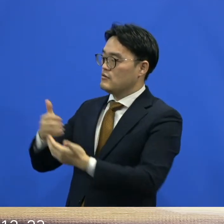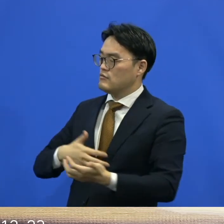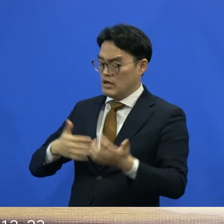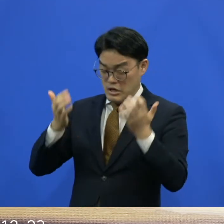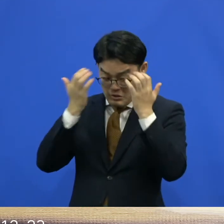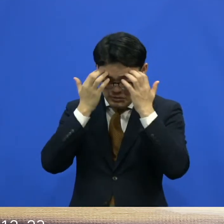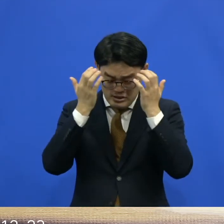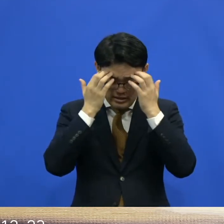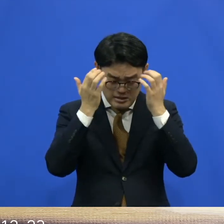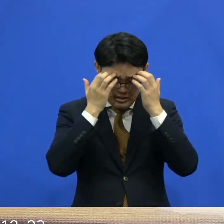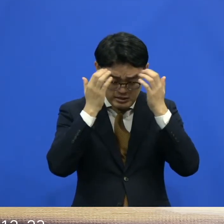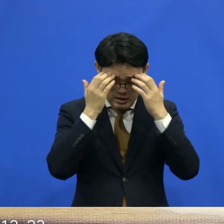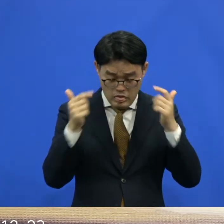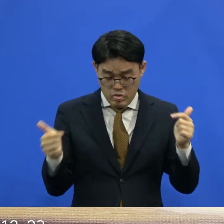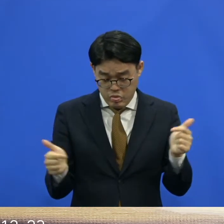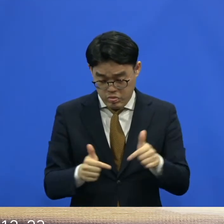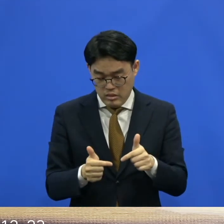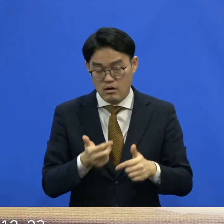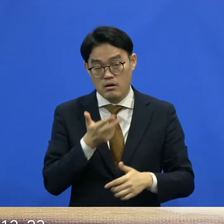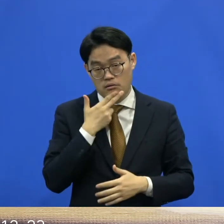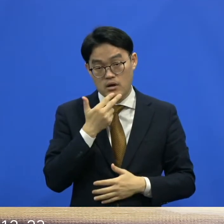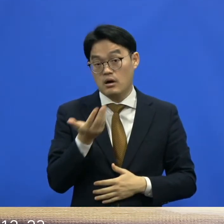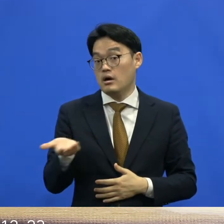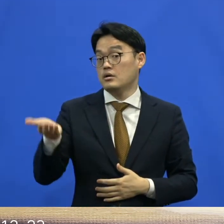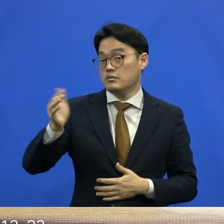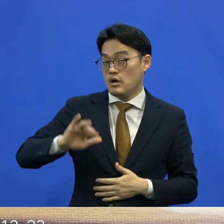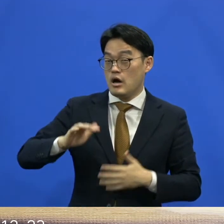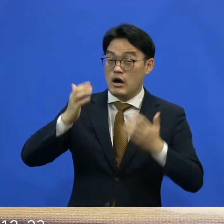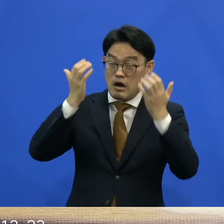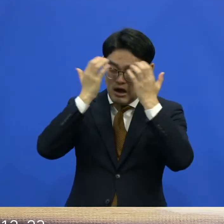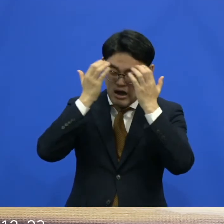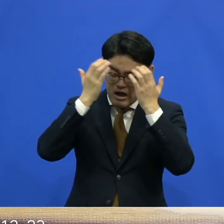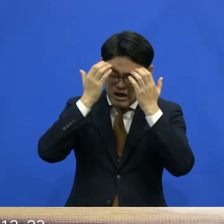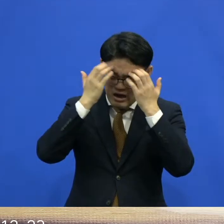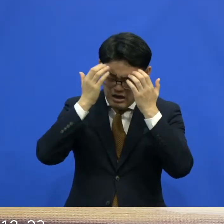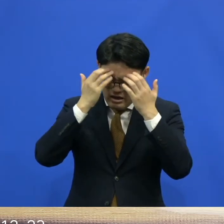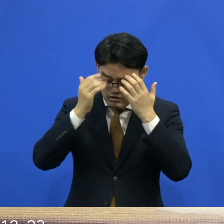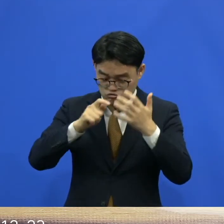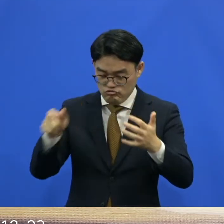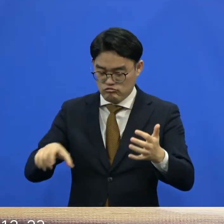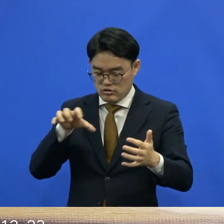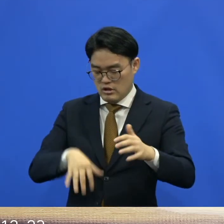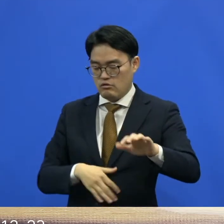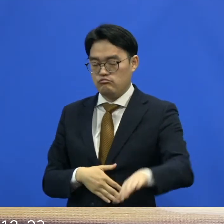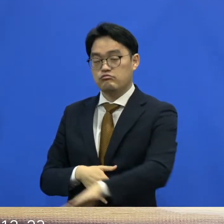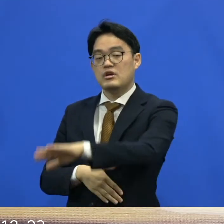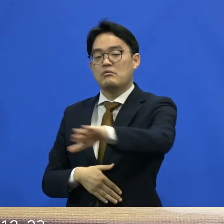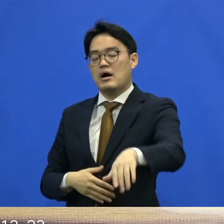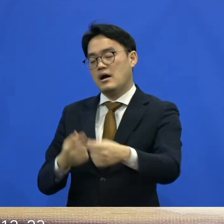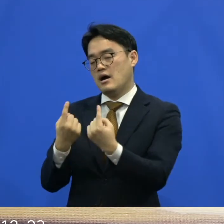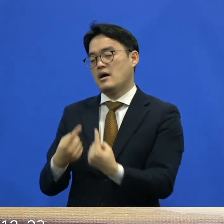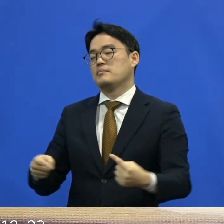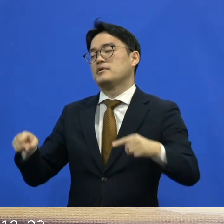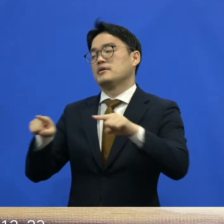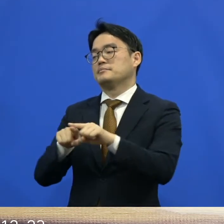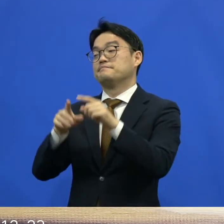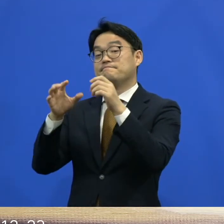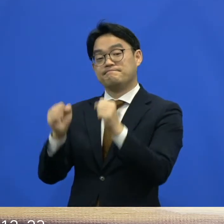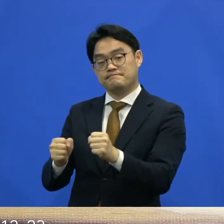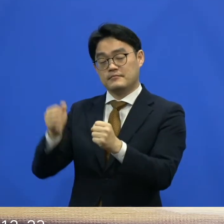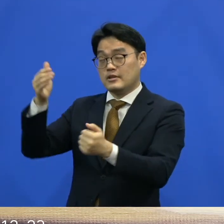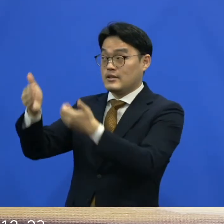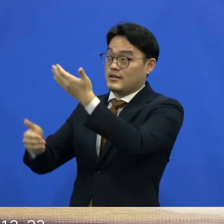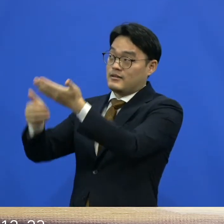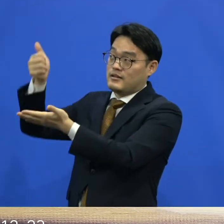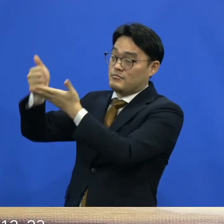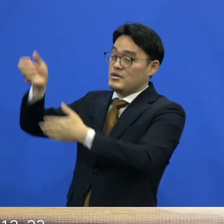않아요. 그러나 고난 가운데 있는 우리와 함께 하신다는 것. 하나님은 십자가에